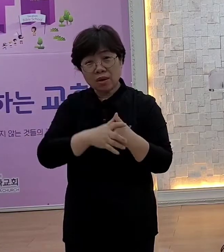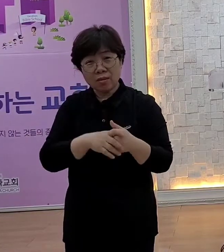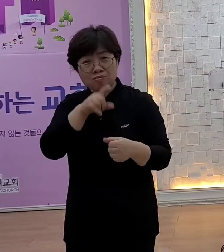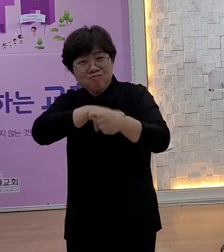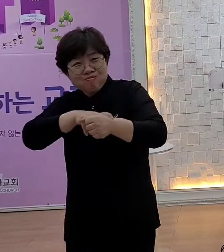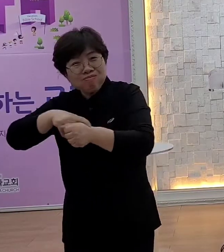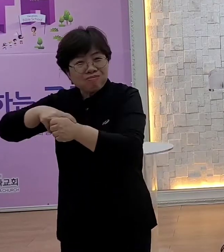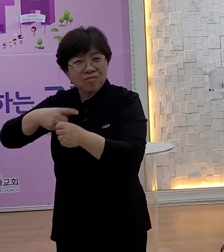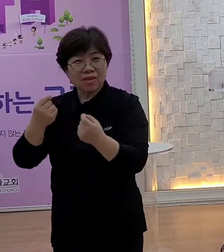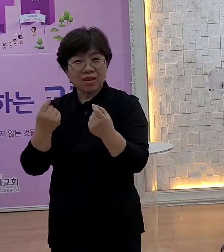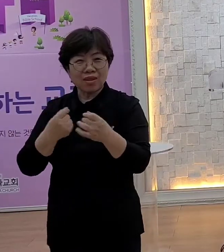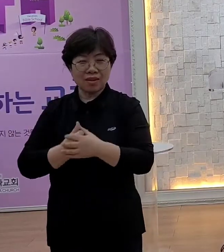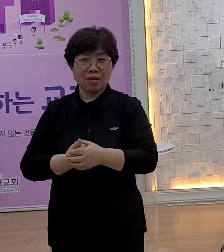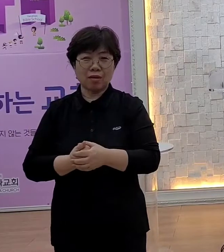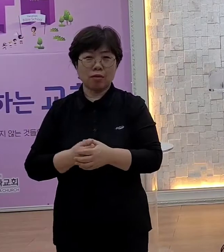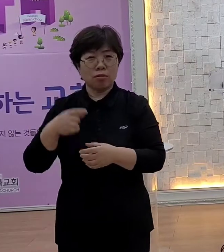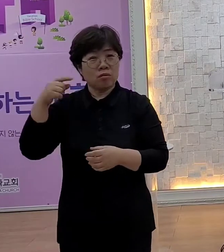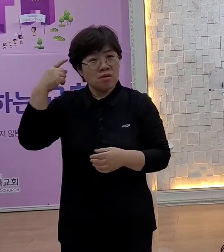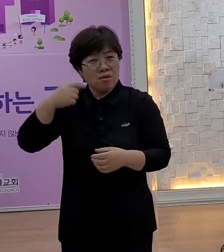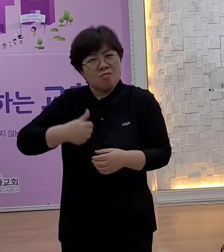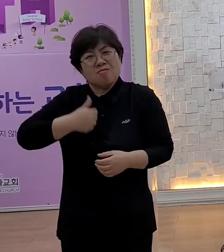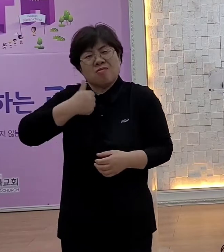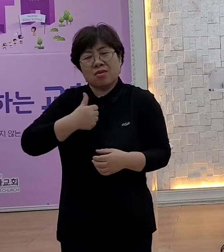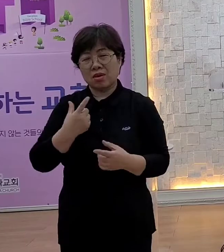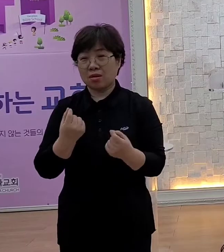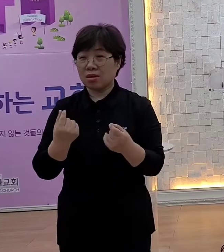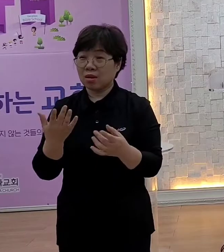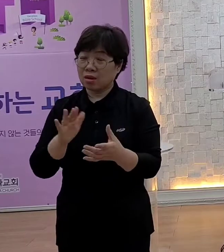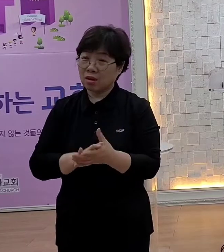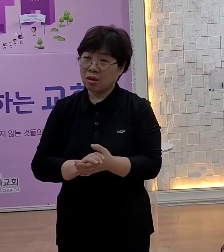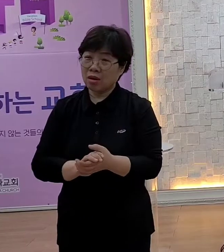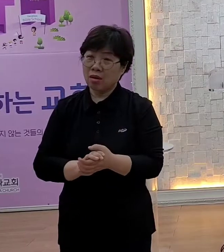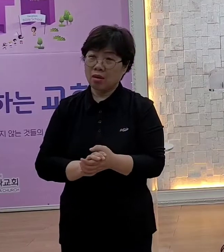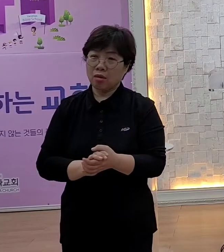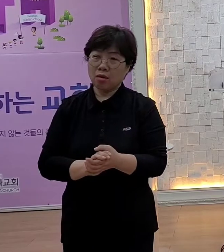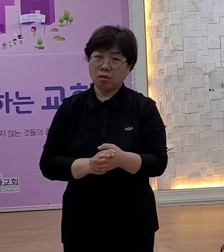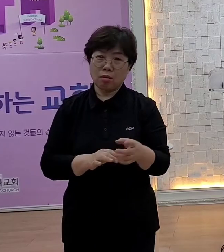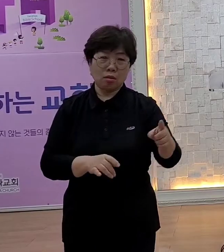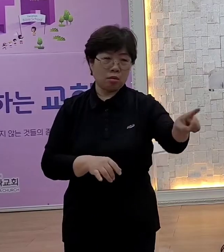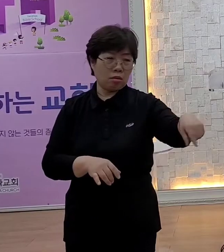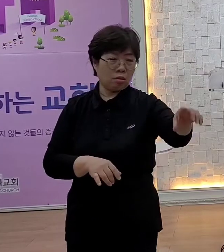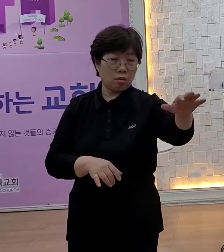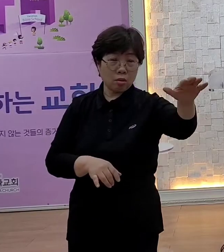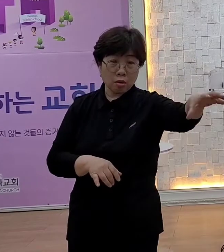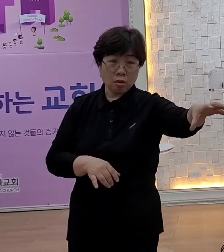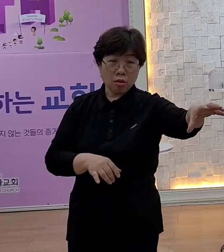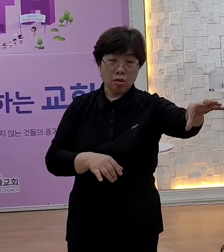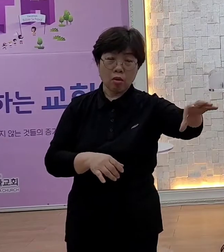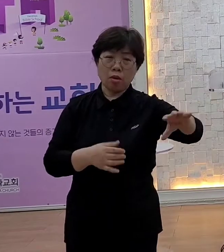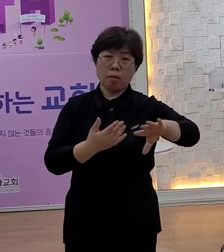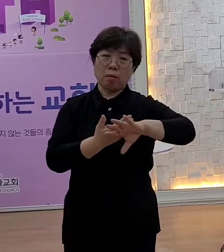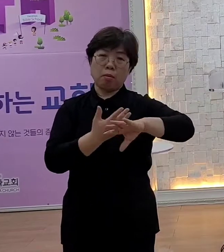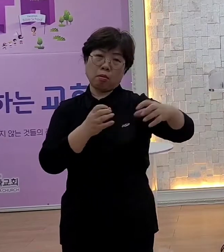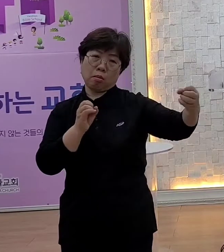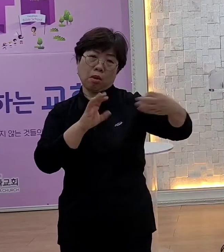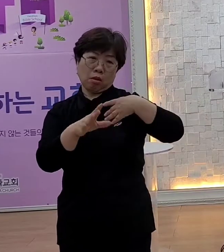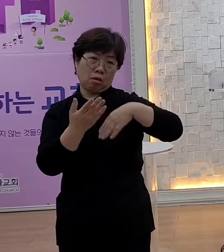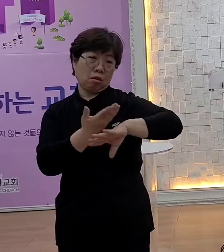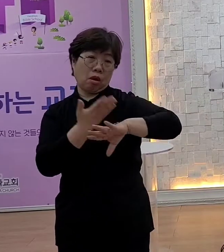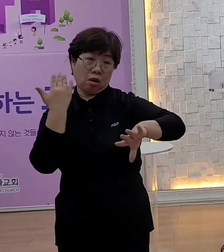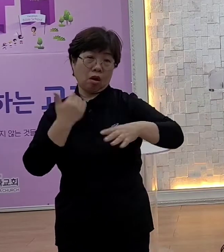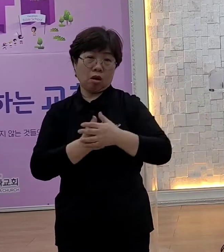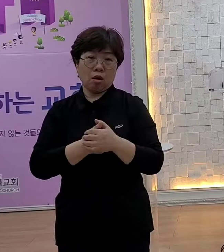거예요. 미친놈 아이가. 이런 말 들을 거 아니에요. 근데 어떻게 이 왕부터